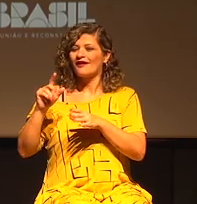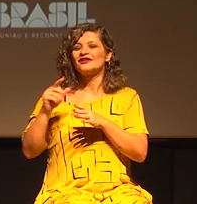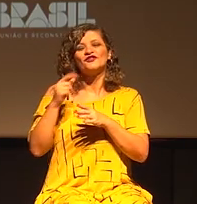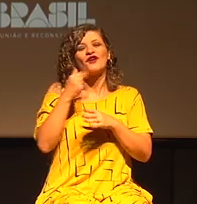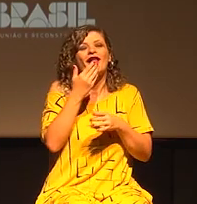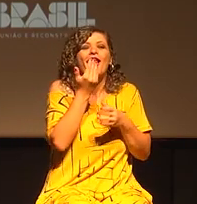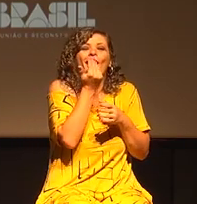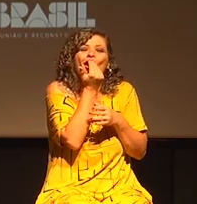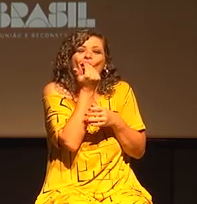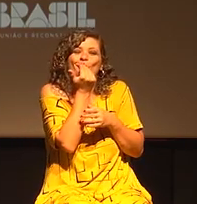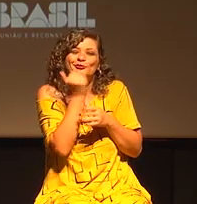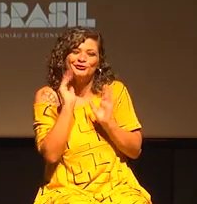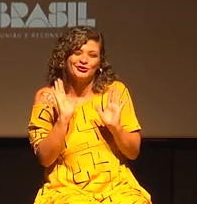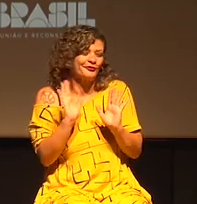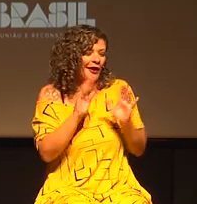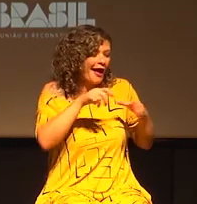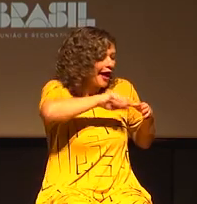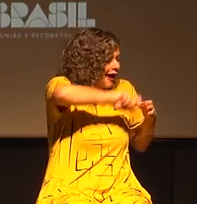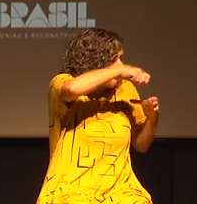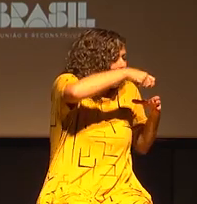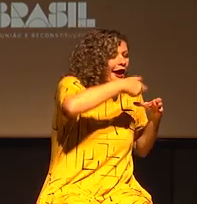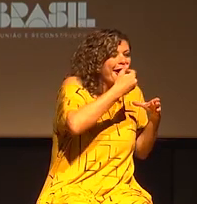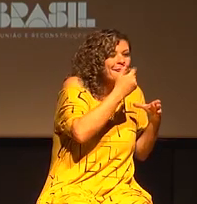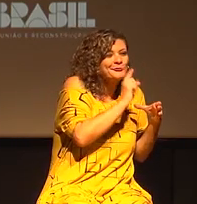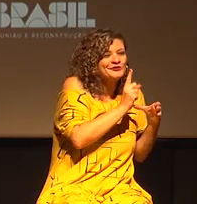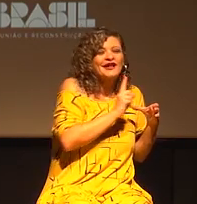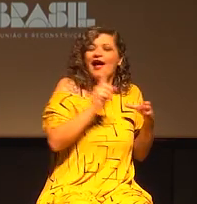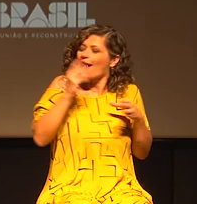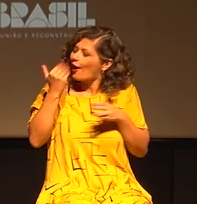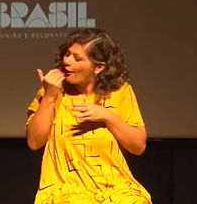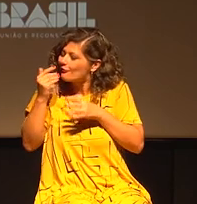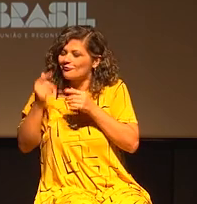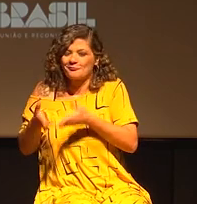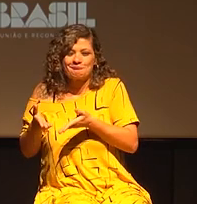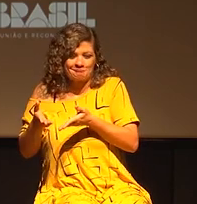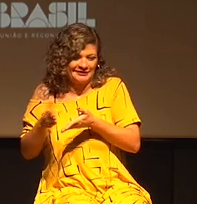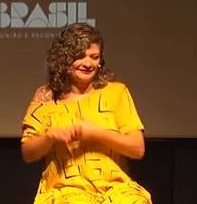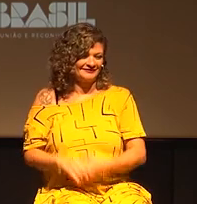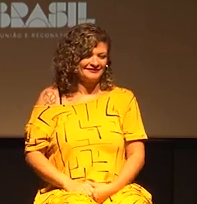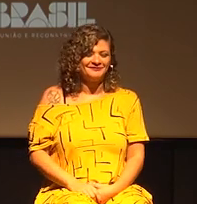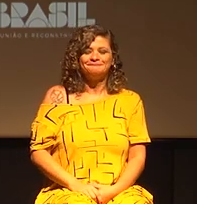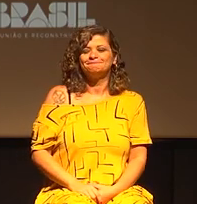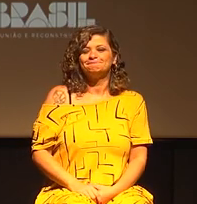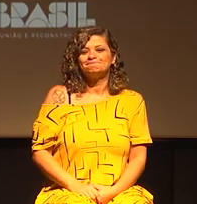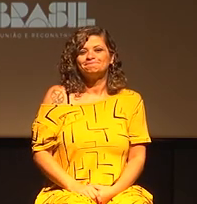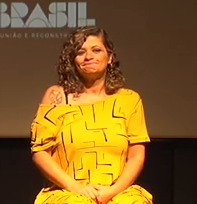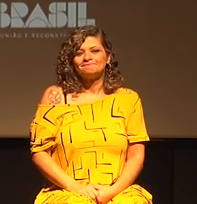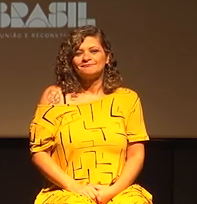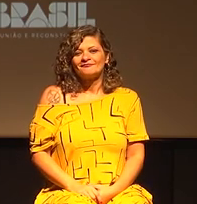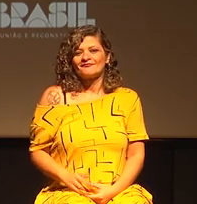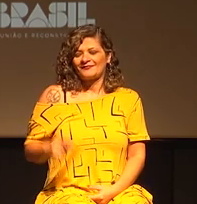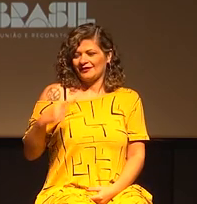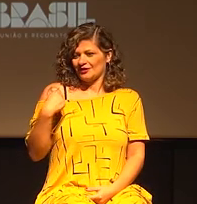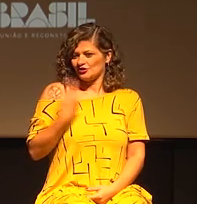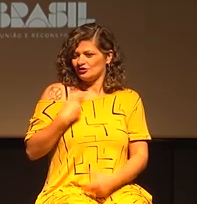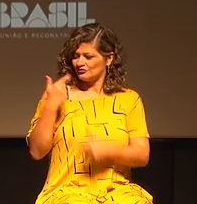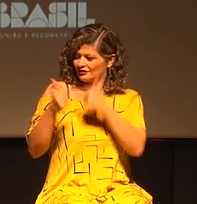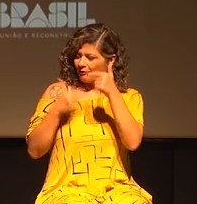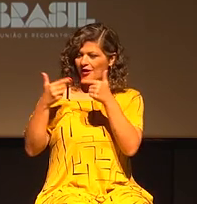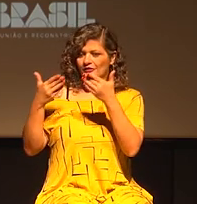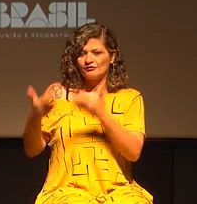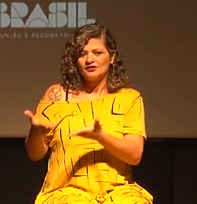comidinha então produzindo comida é uma comidinha comida boa é comida eh eu acho que quando a gente trabalha com